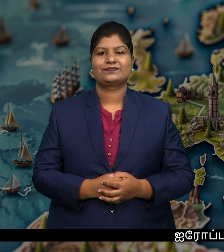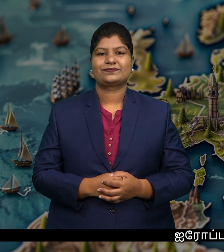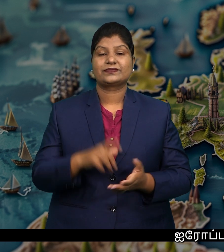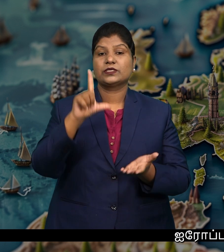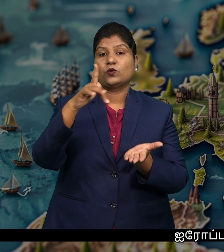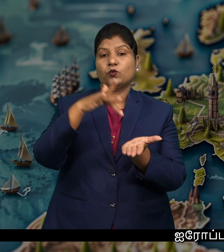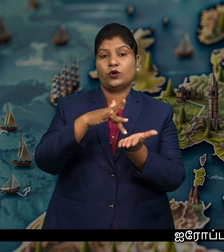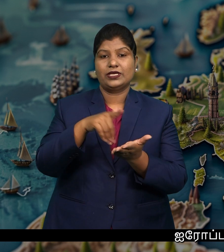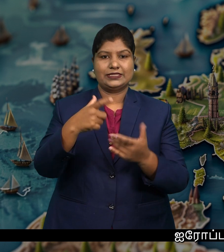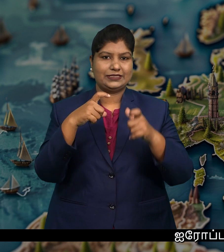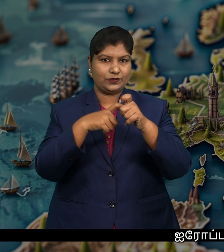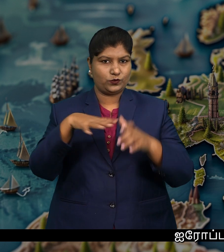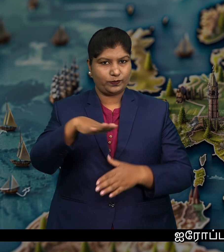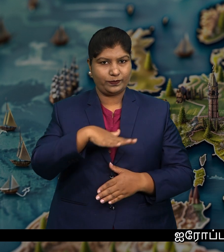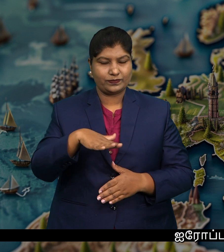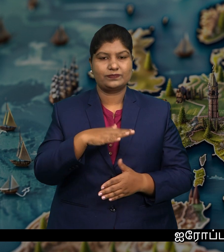ஐரோப்பியாவின் இடம்,